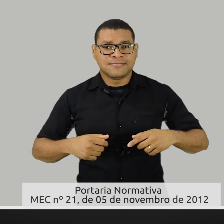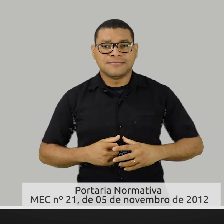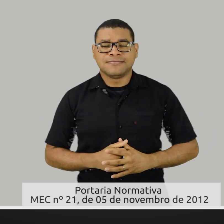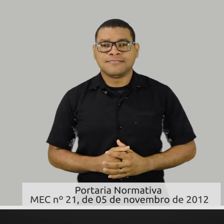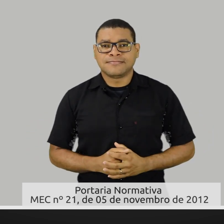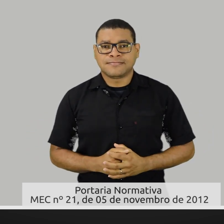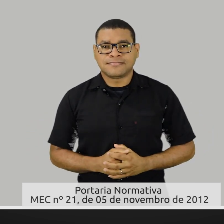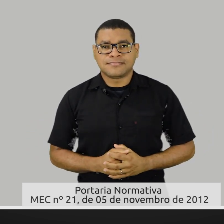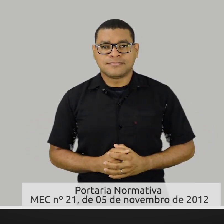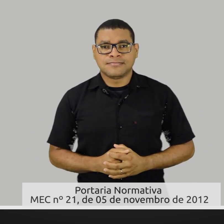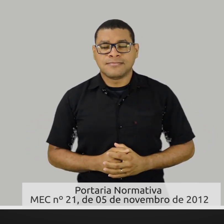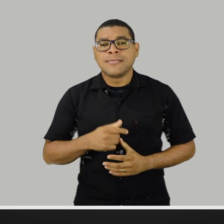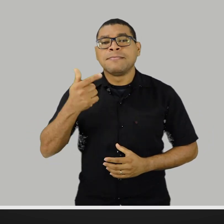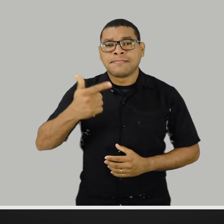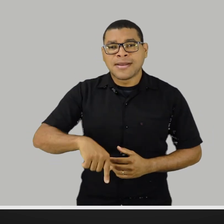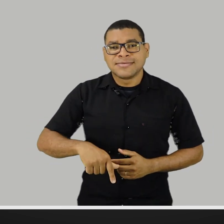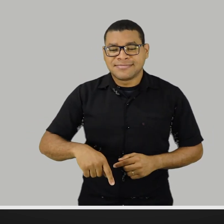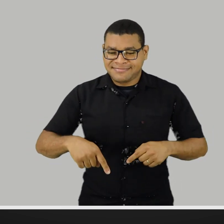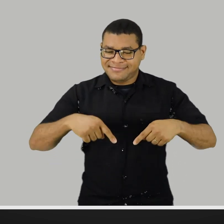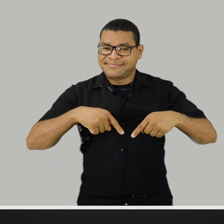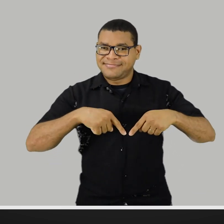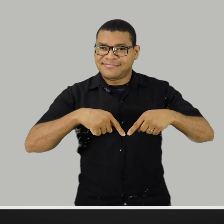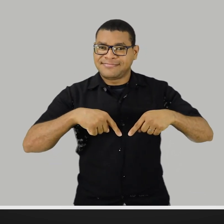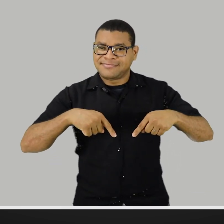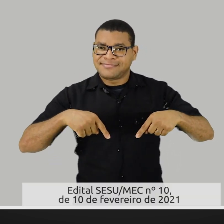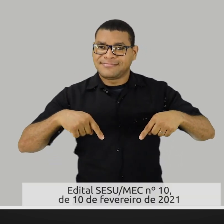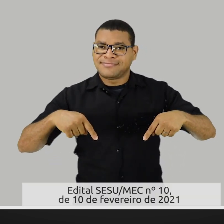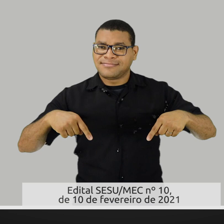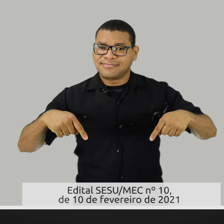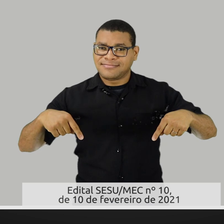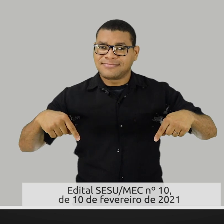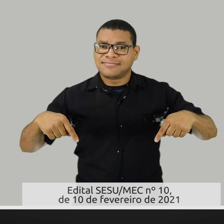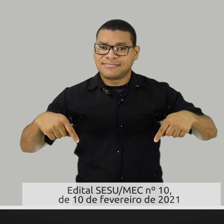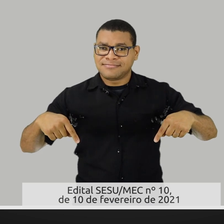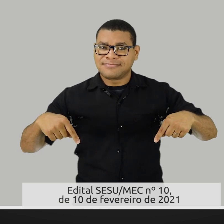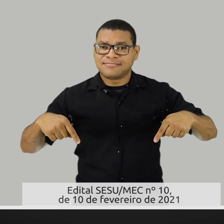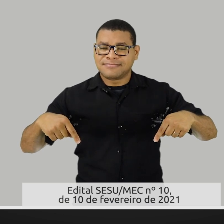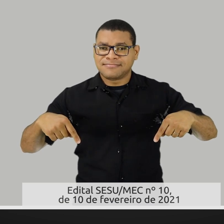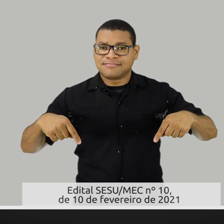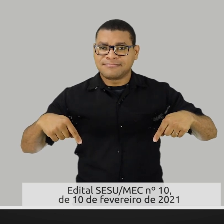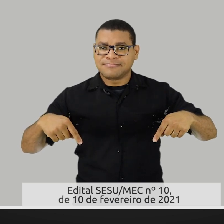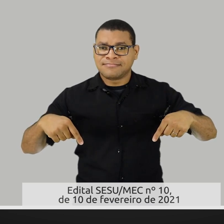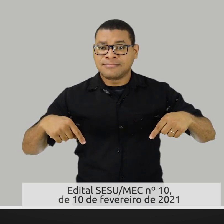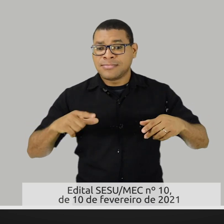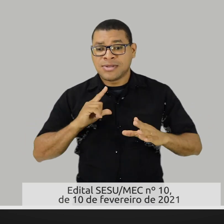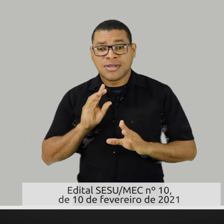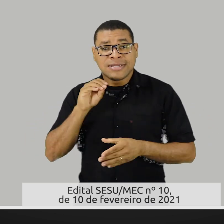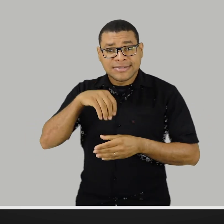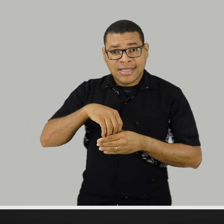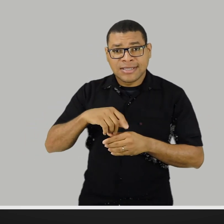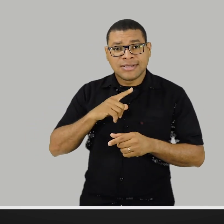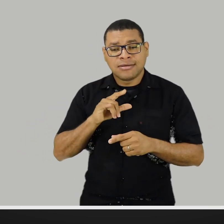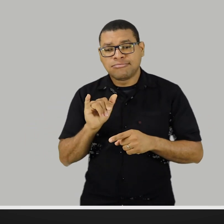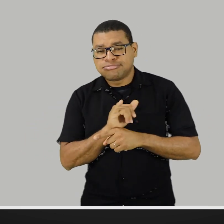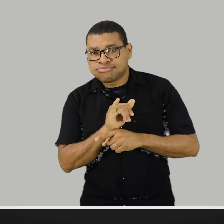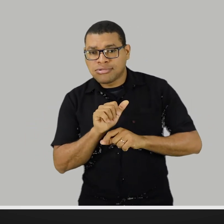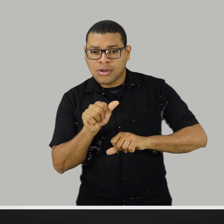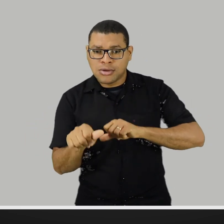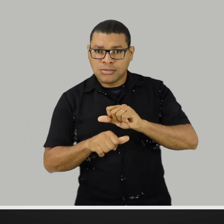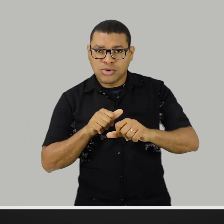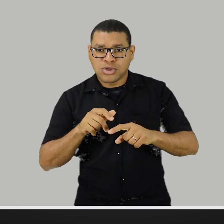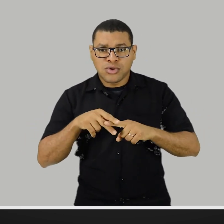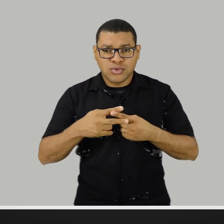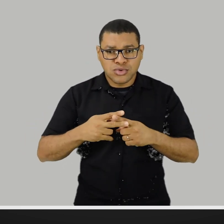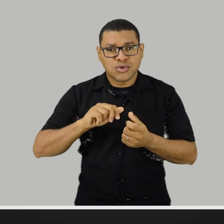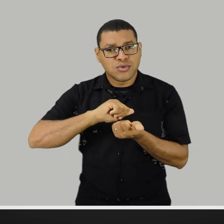de novembro de 2012 bem como no edital Sesu/Mac número 10 de dez de fevereiro de